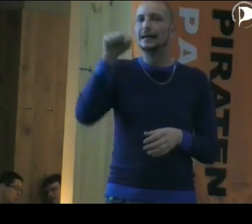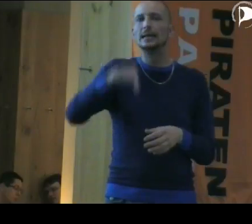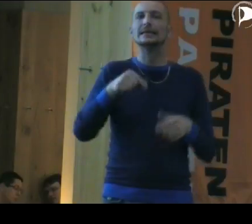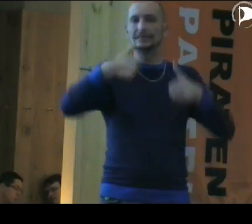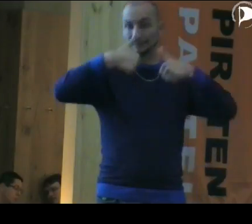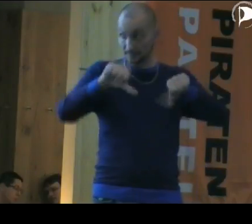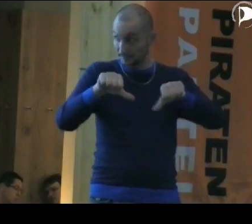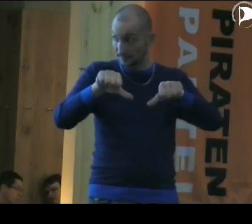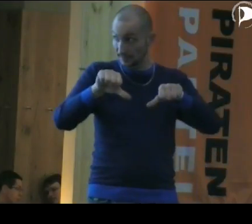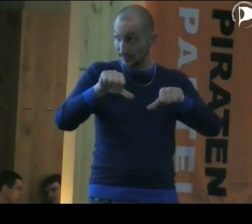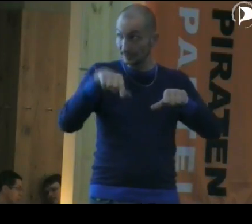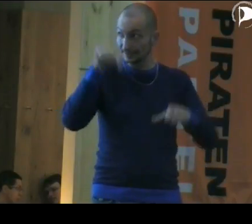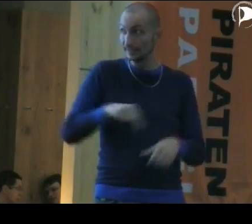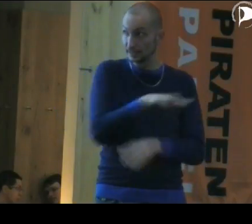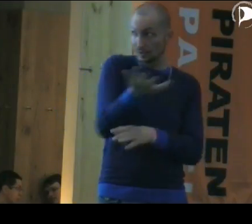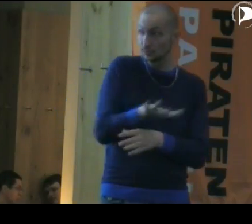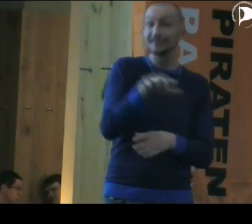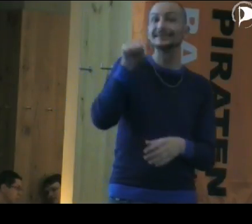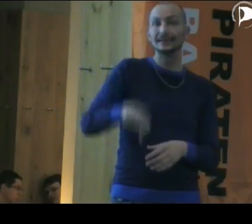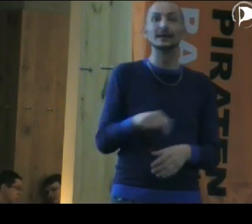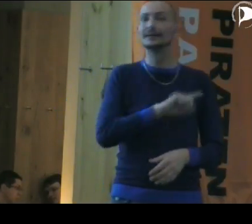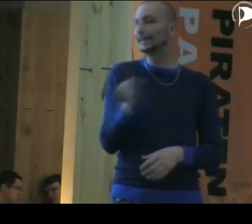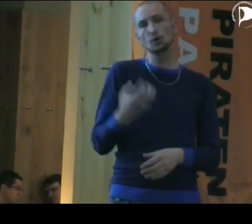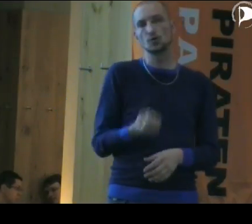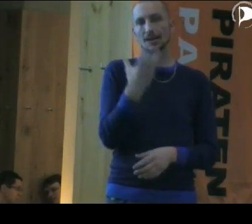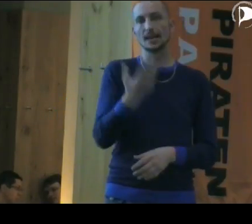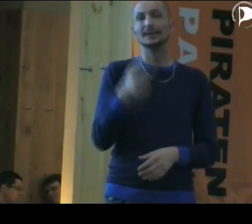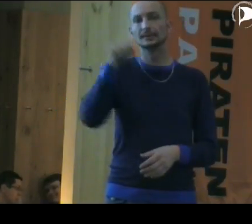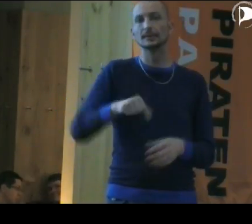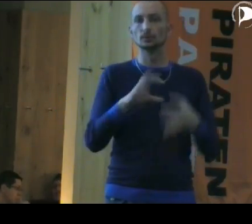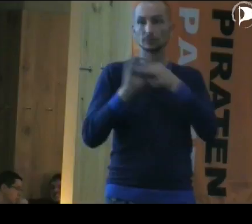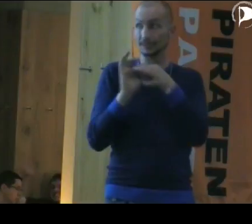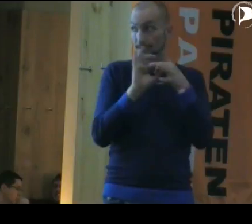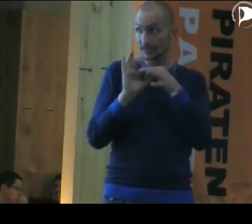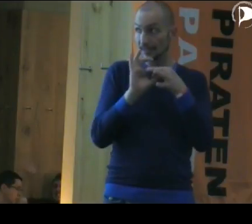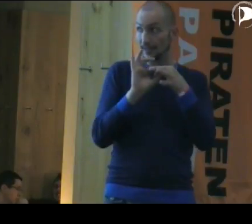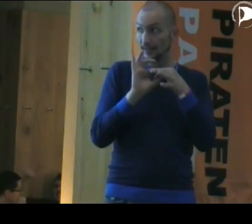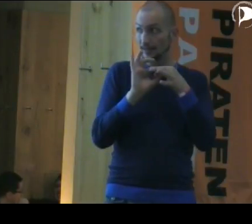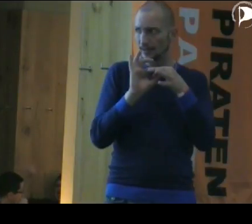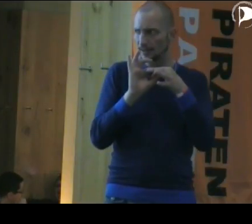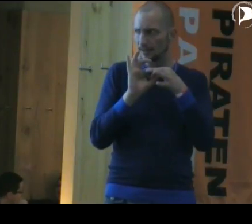müsste das nicht tut nicht bezeichnet werden er wird von allen umständen eine